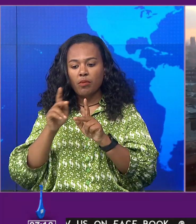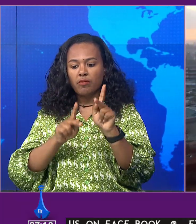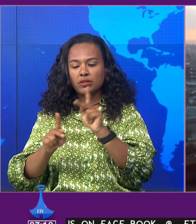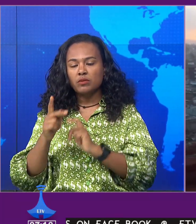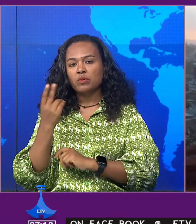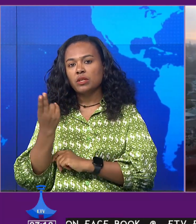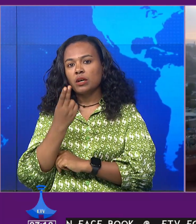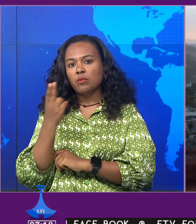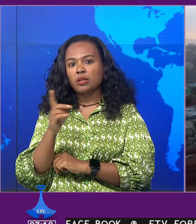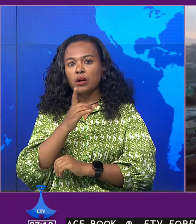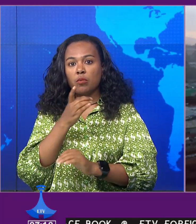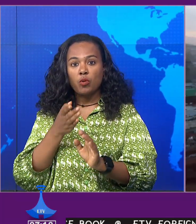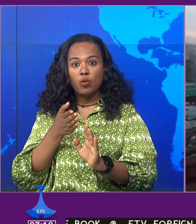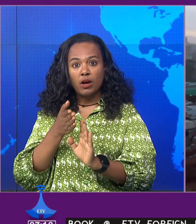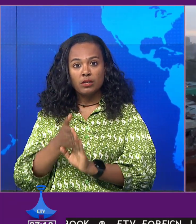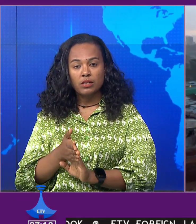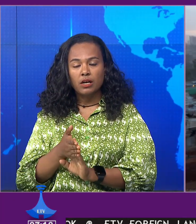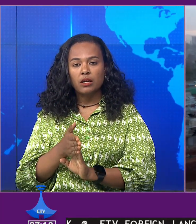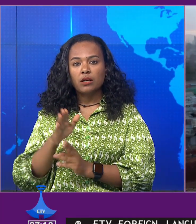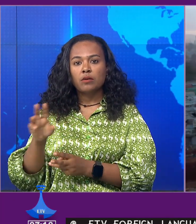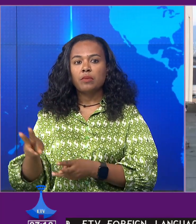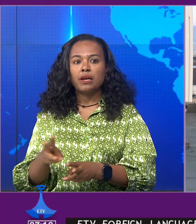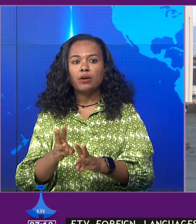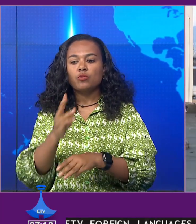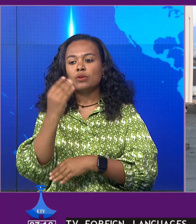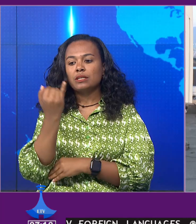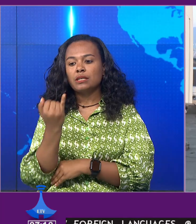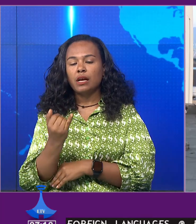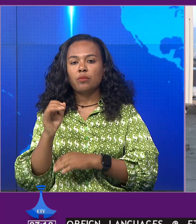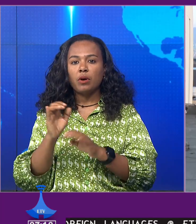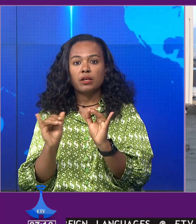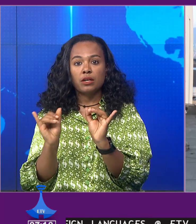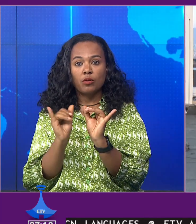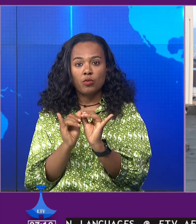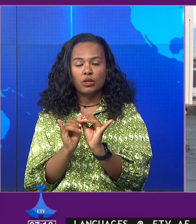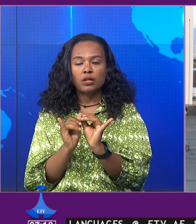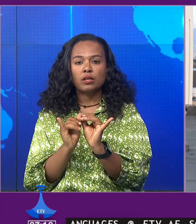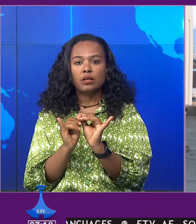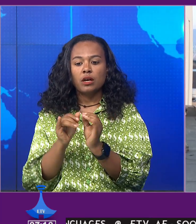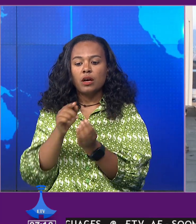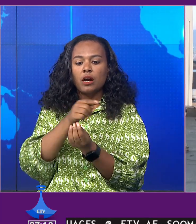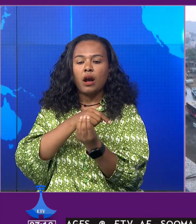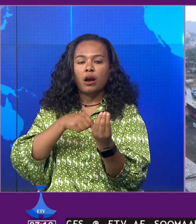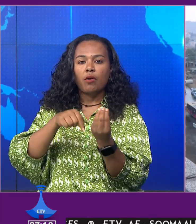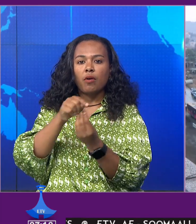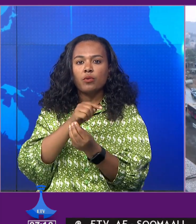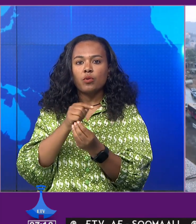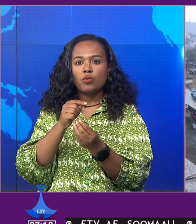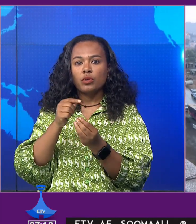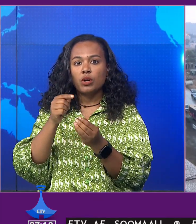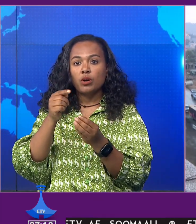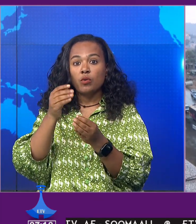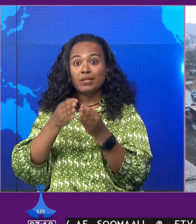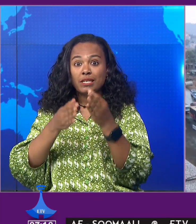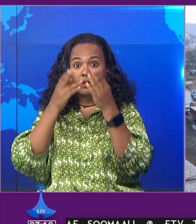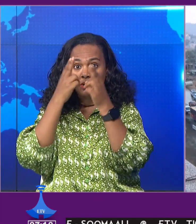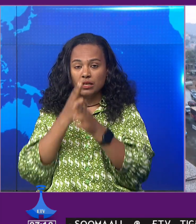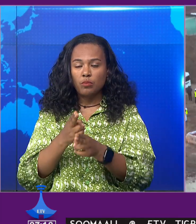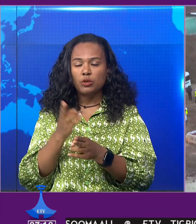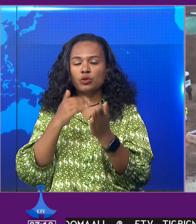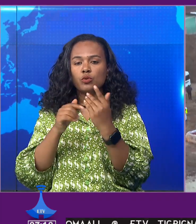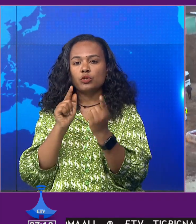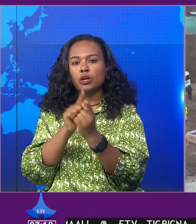የሚጠቀምበት ከመሆኑ አንፃር መንገዱን ዲዛይን ባደረግነው ልክ ከአካባቢው የወሰን ማስከበር ችግሮች